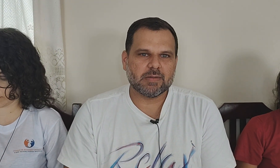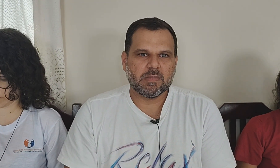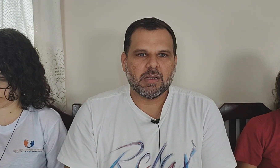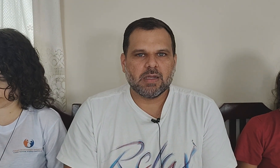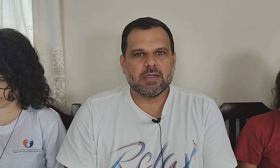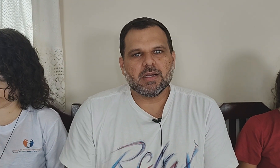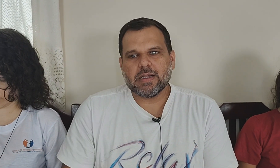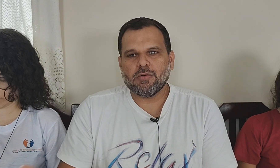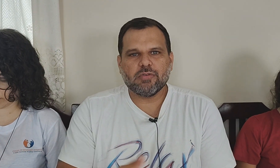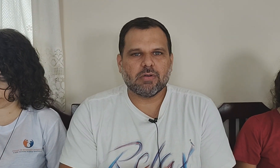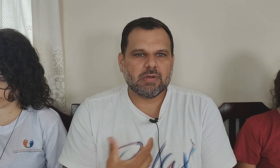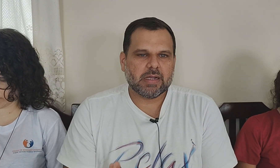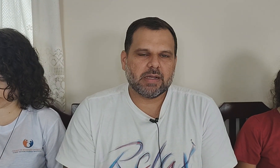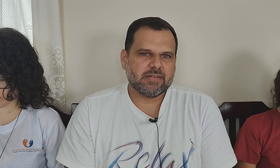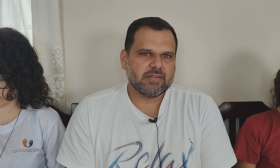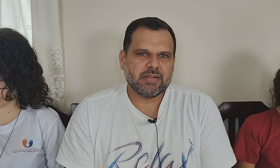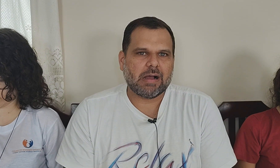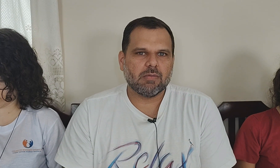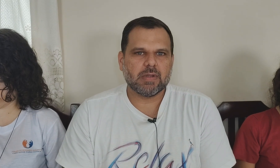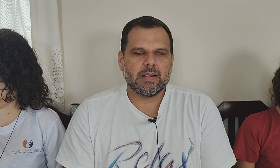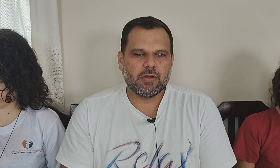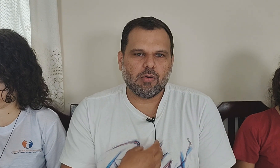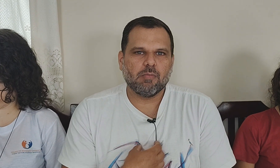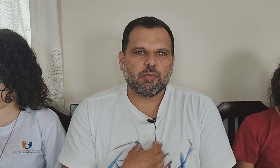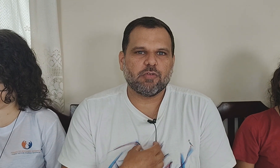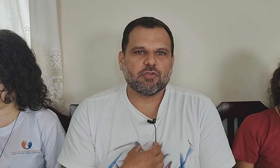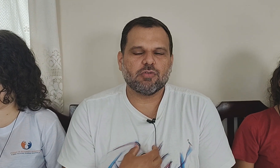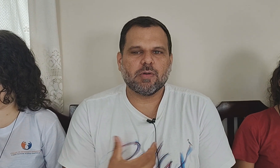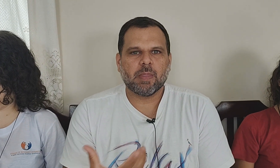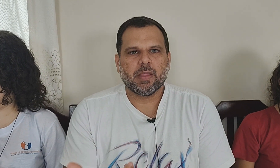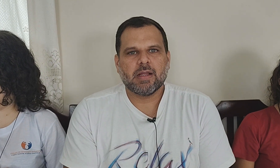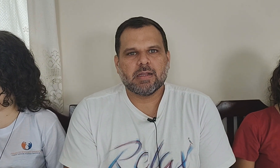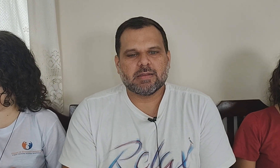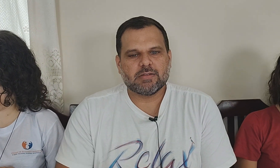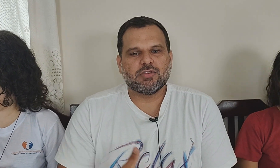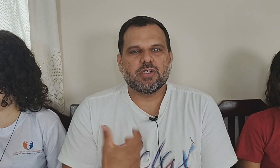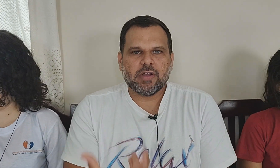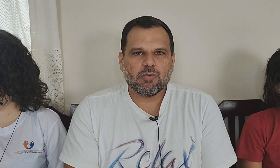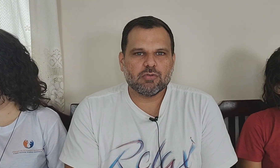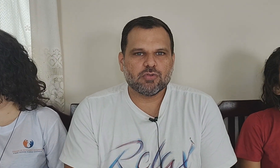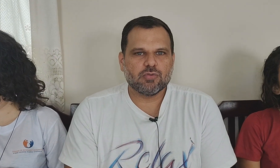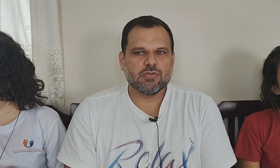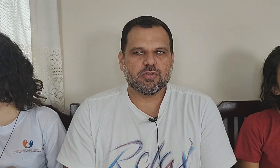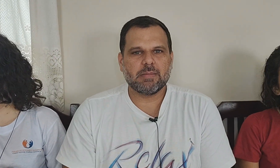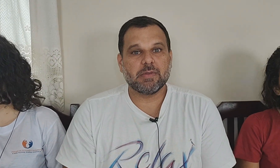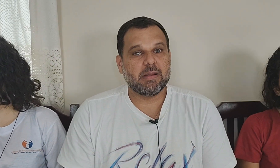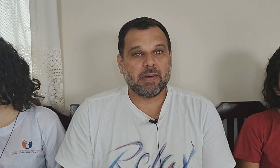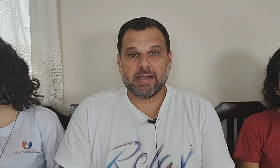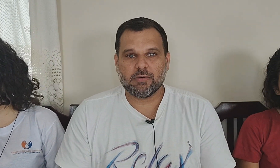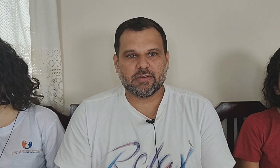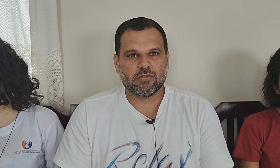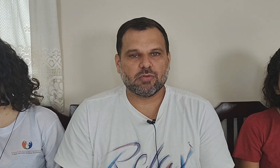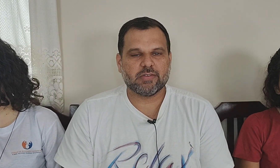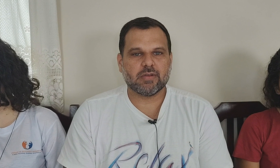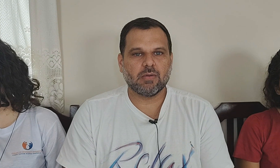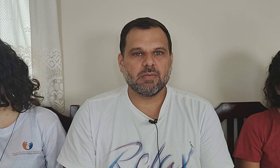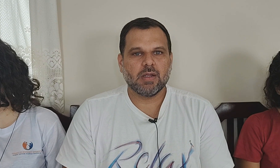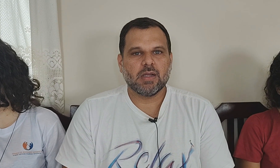missa. E a inclusão, né? Que é essencial, né? Eu como professor tive alunos surdos, né? Me deparei com essa situação